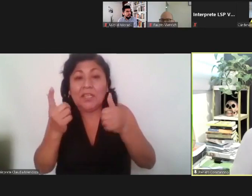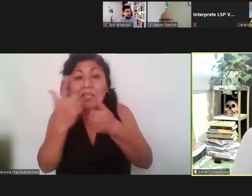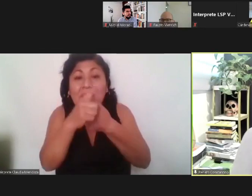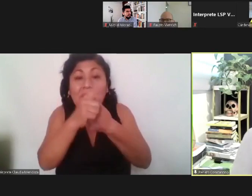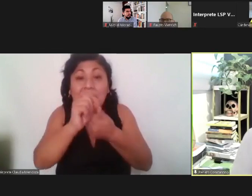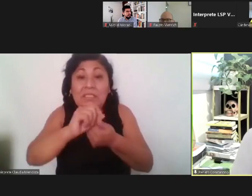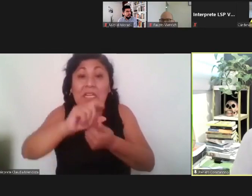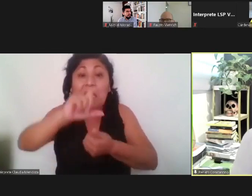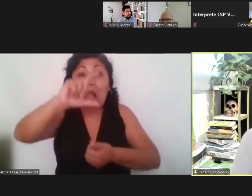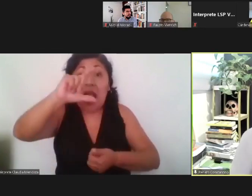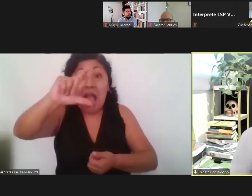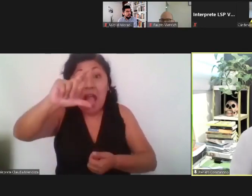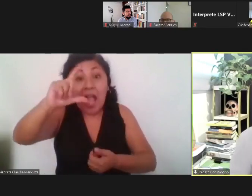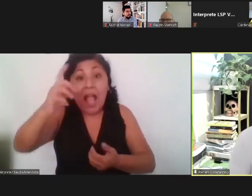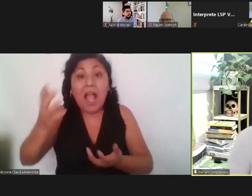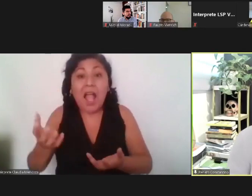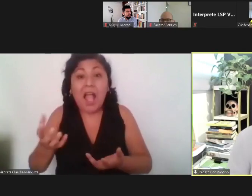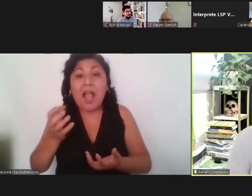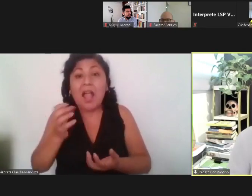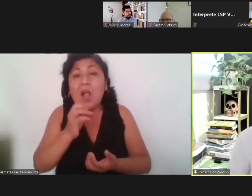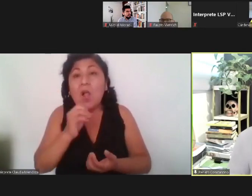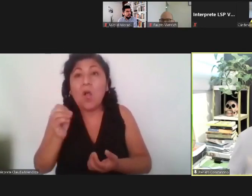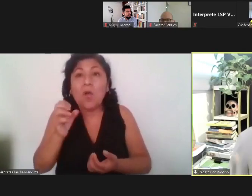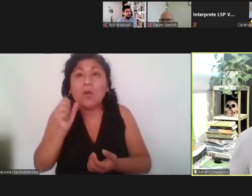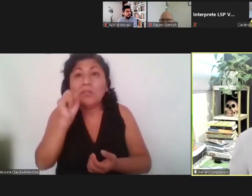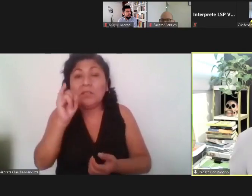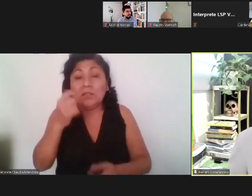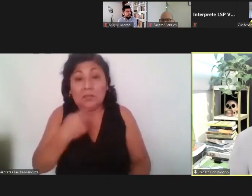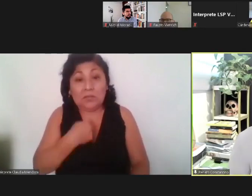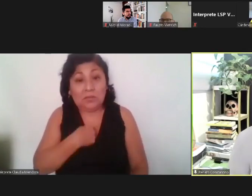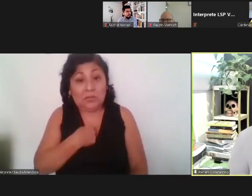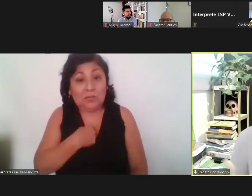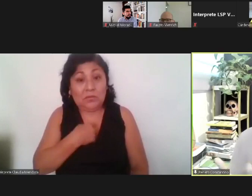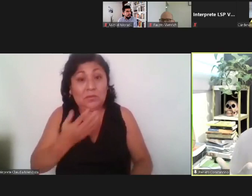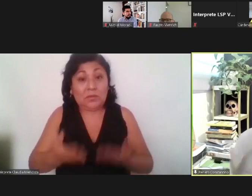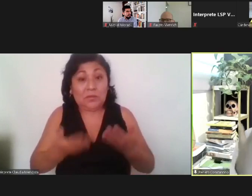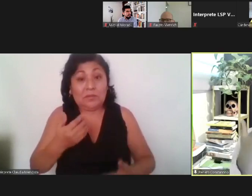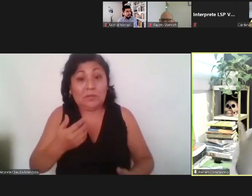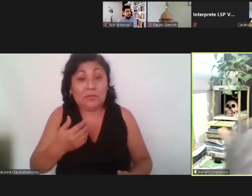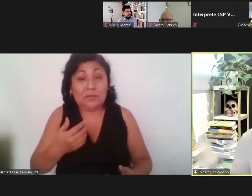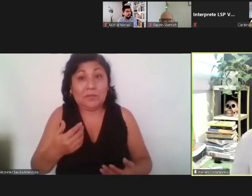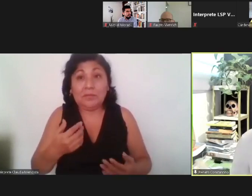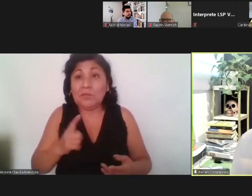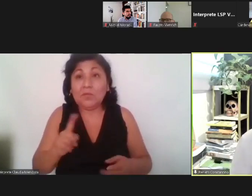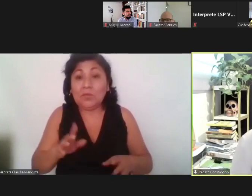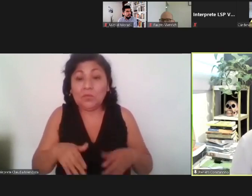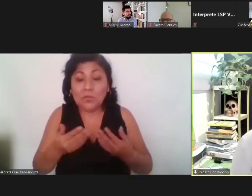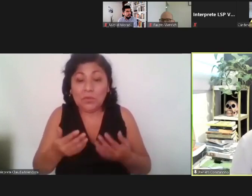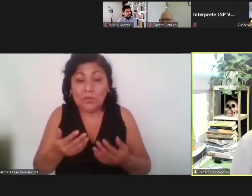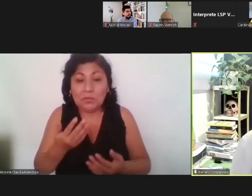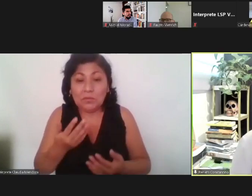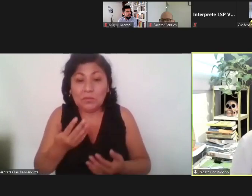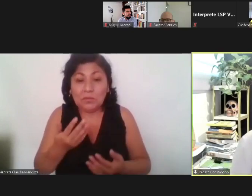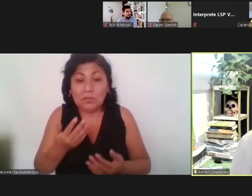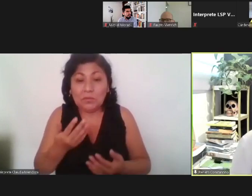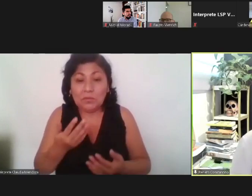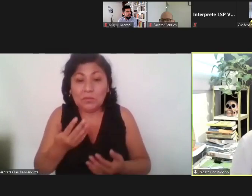letra. O, por ejemplo, si yo tuviese un problema para acceder al texto impreso, imaginemos